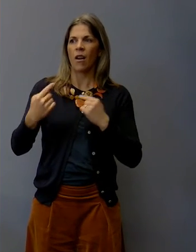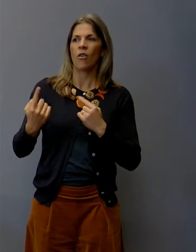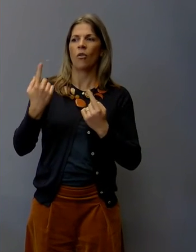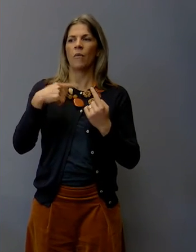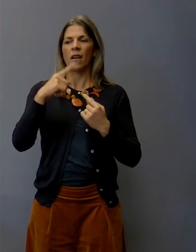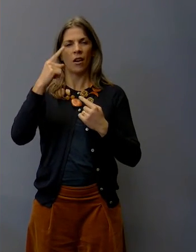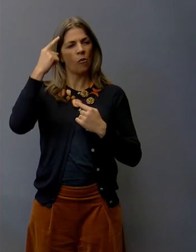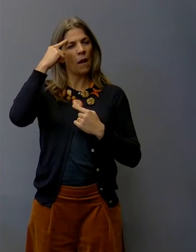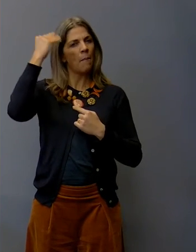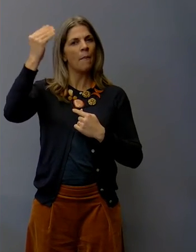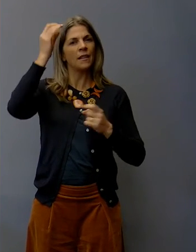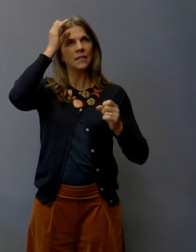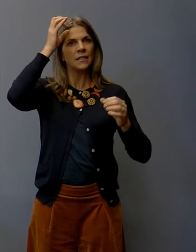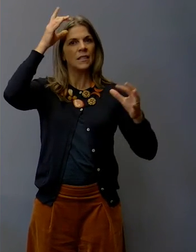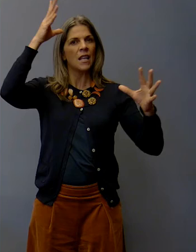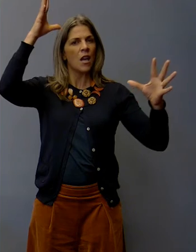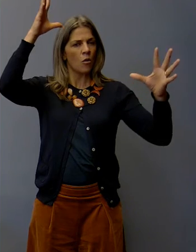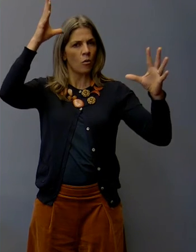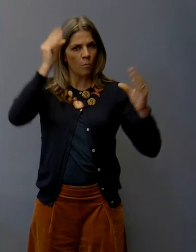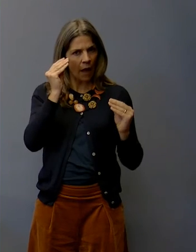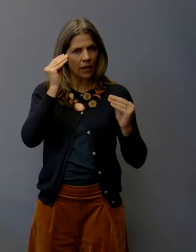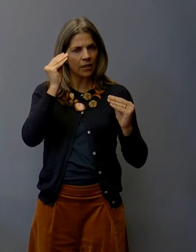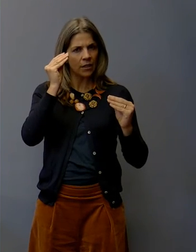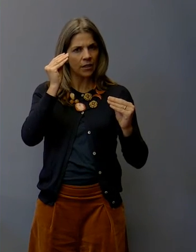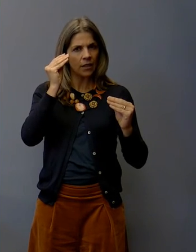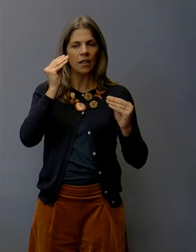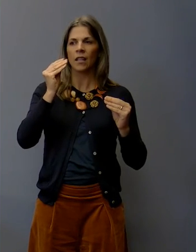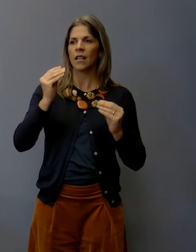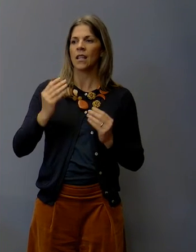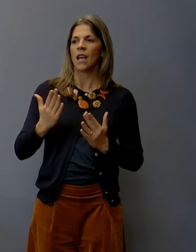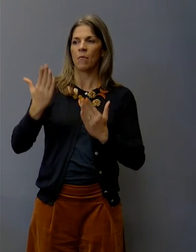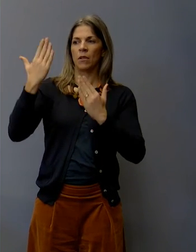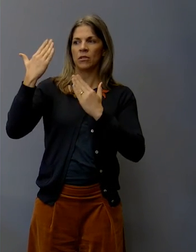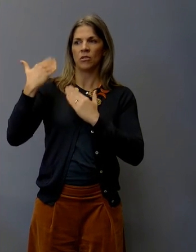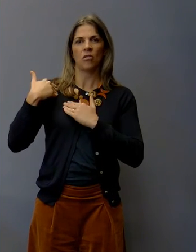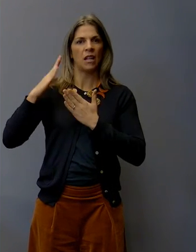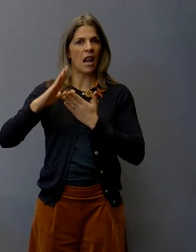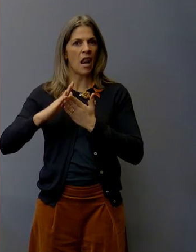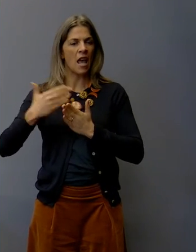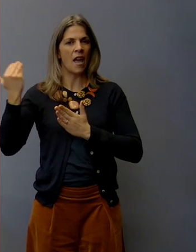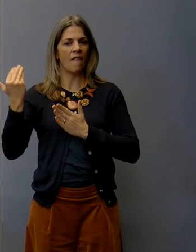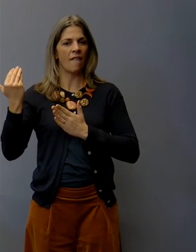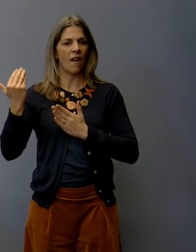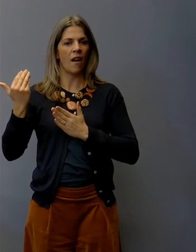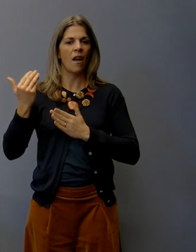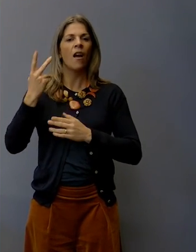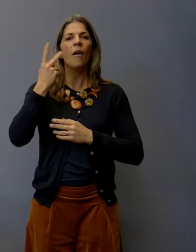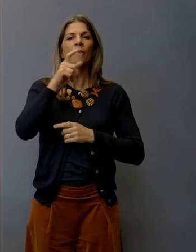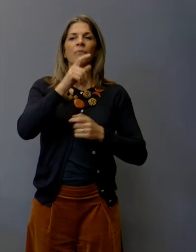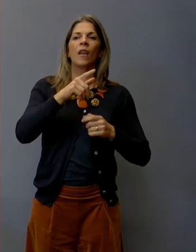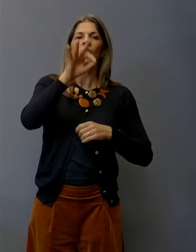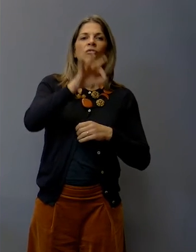nei fattori di protezione delle assunzioni di responsabilità considerandole sostanzialmente dei consumatori quindi